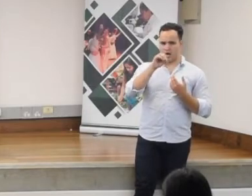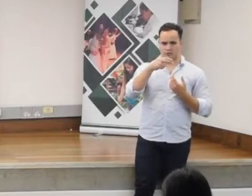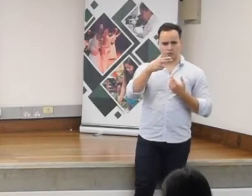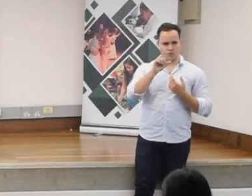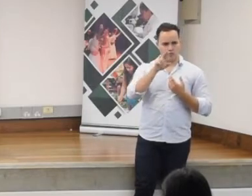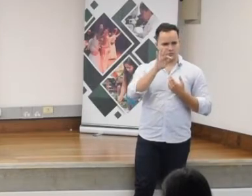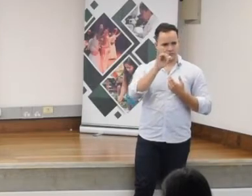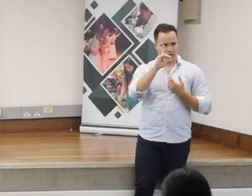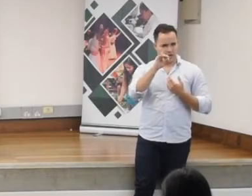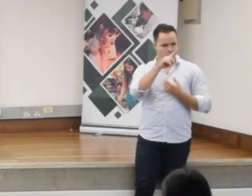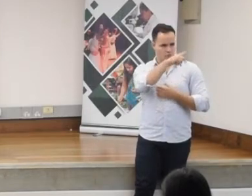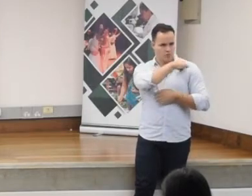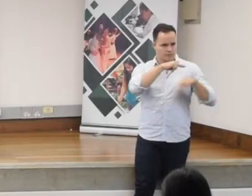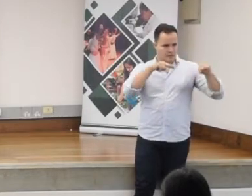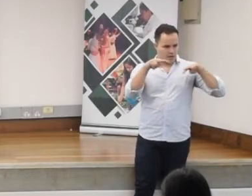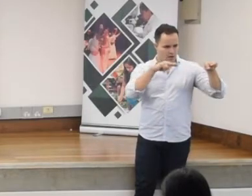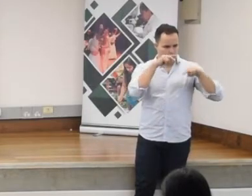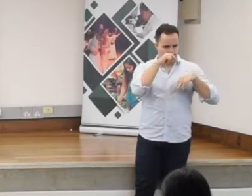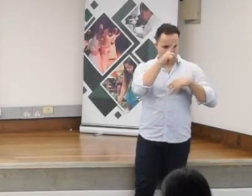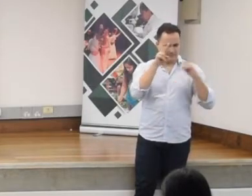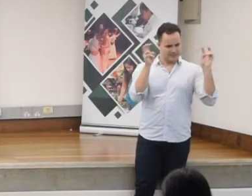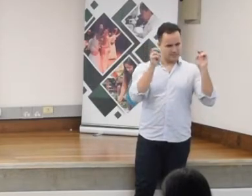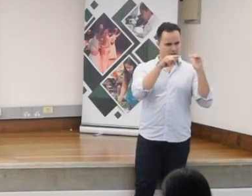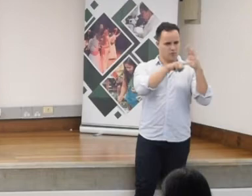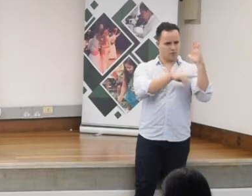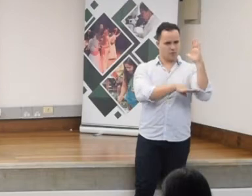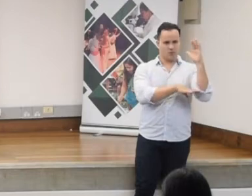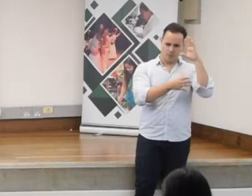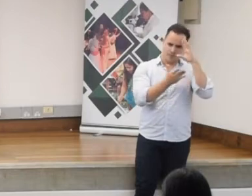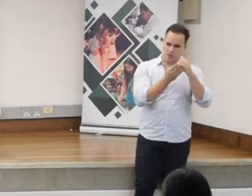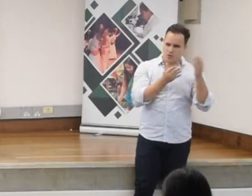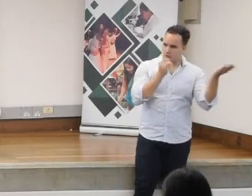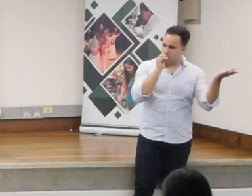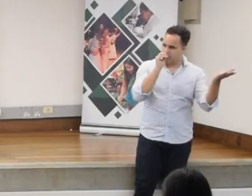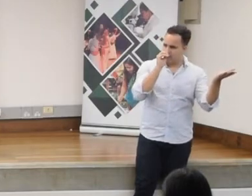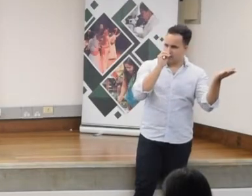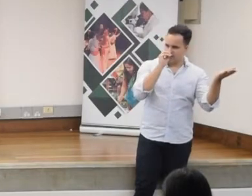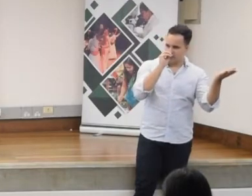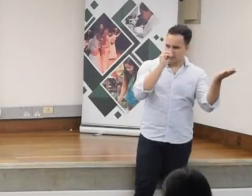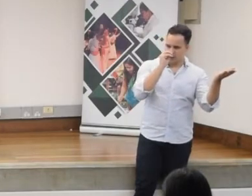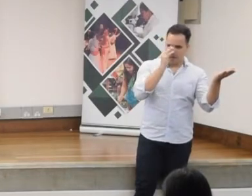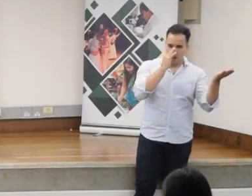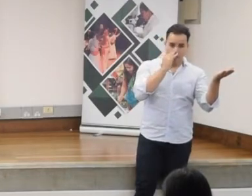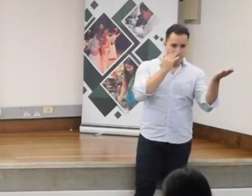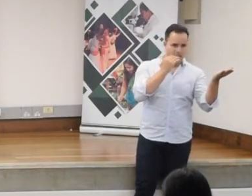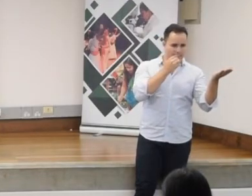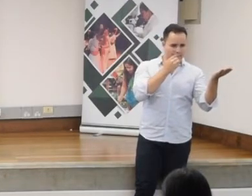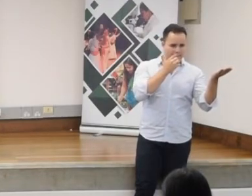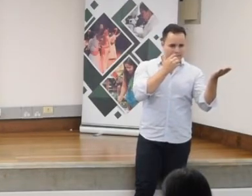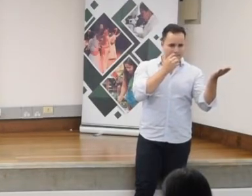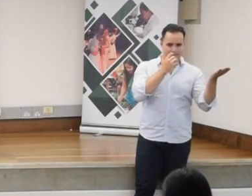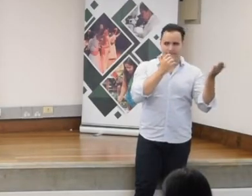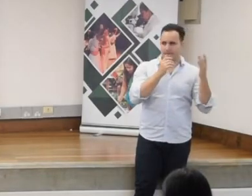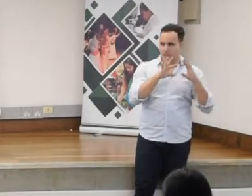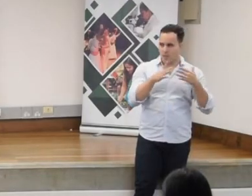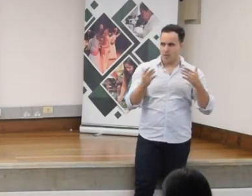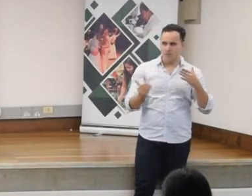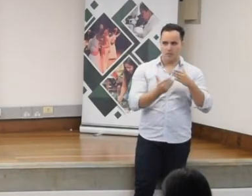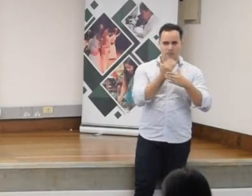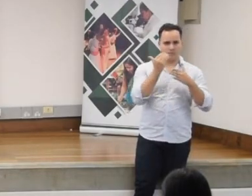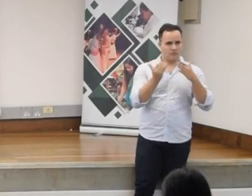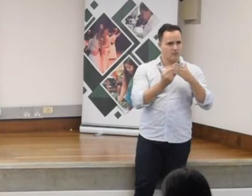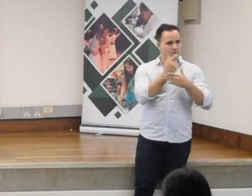coordinador de asuntos curriculares, pues qué tiene que decir, cómo podemos ir actualizando un poco